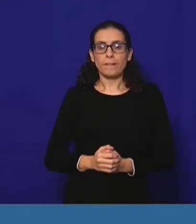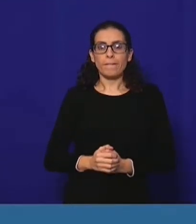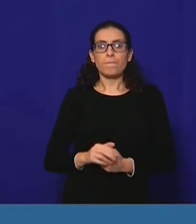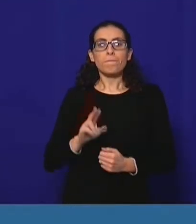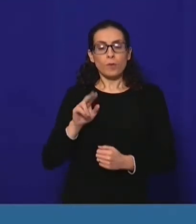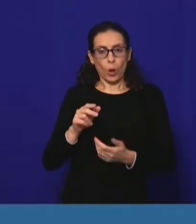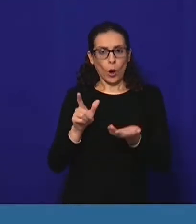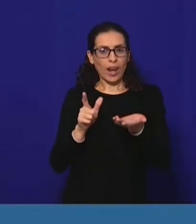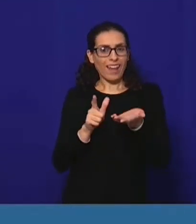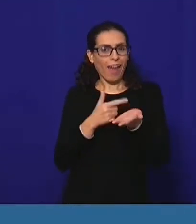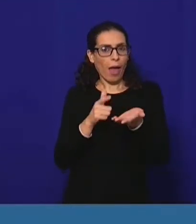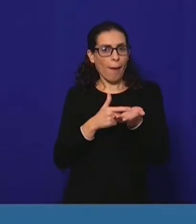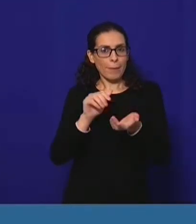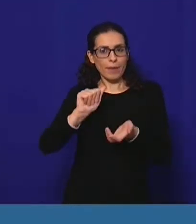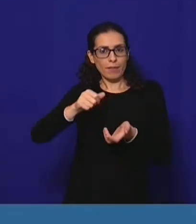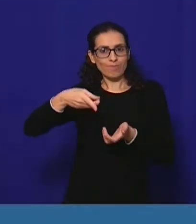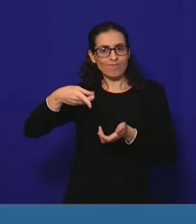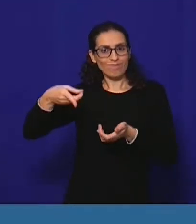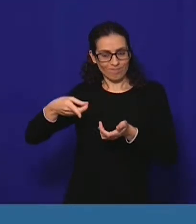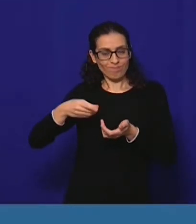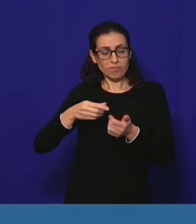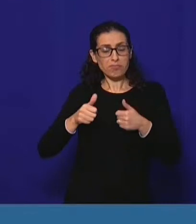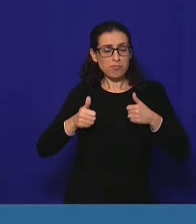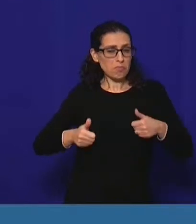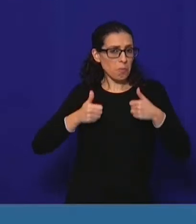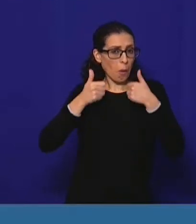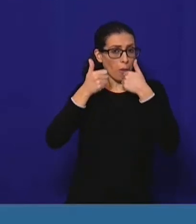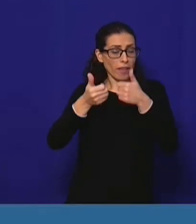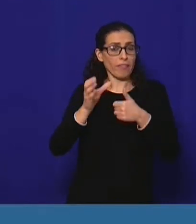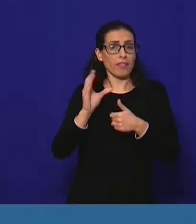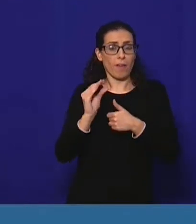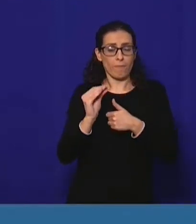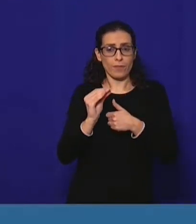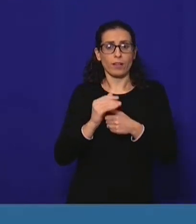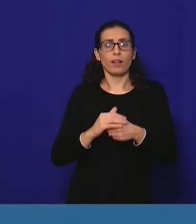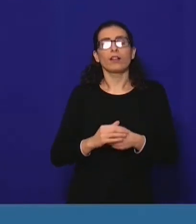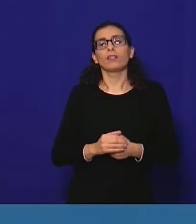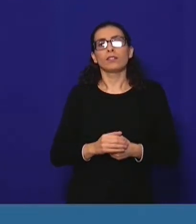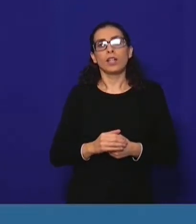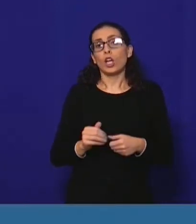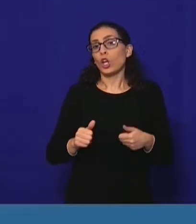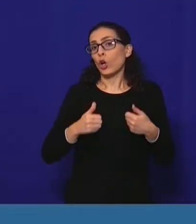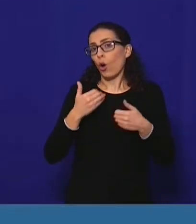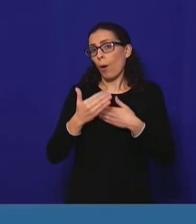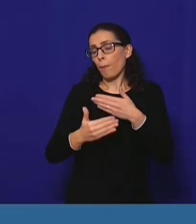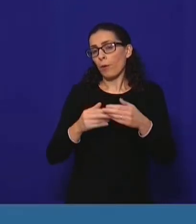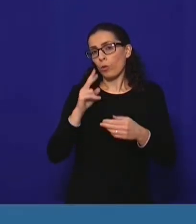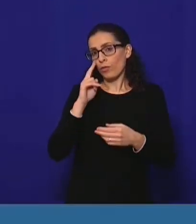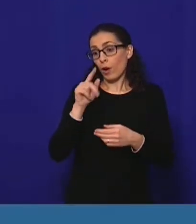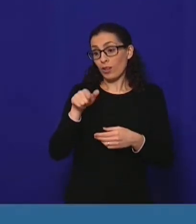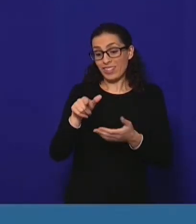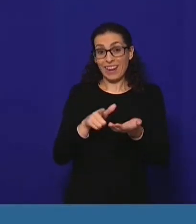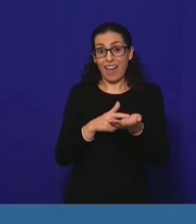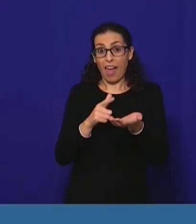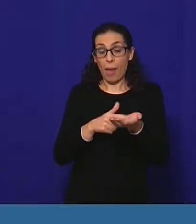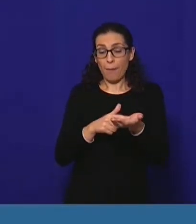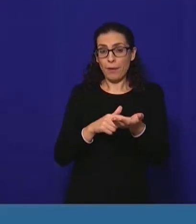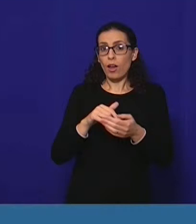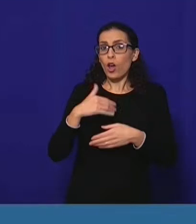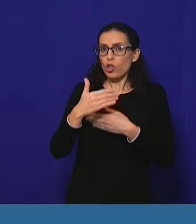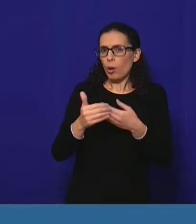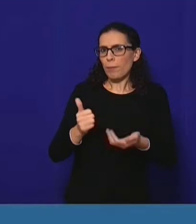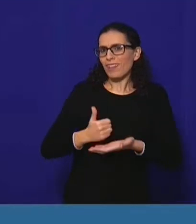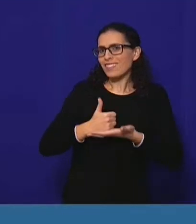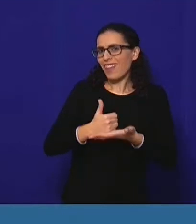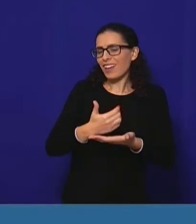app li hija importanti ħafna li inkomplu naraw li din il-contact trace kun tibqa tagħti